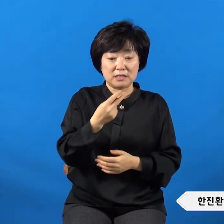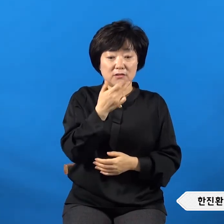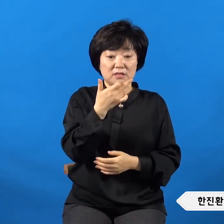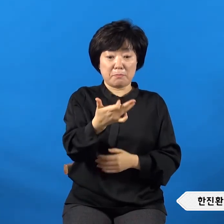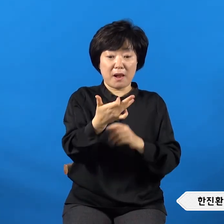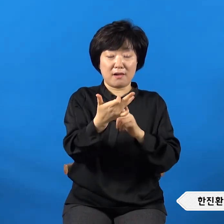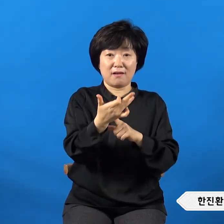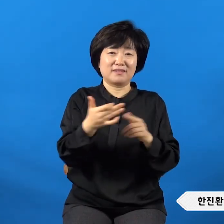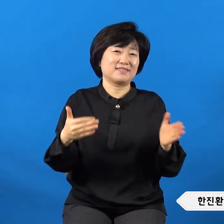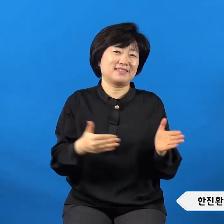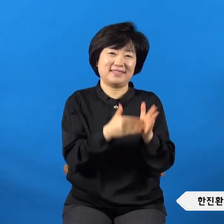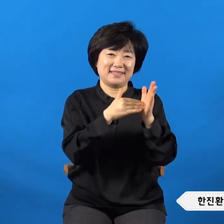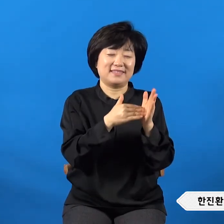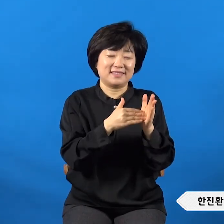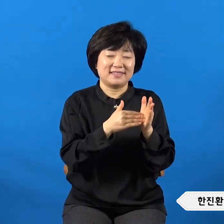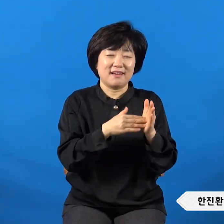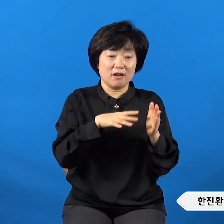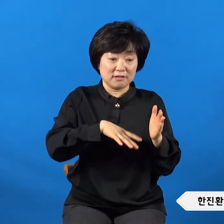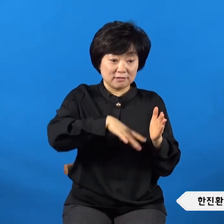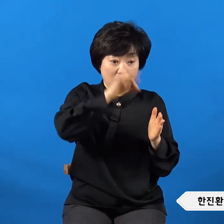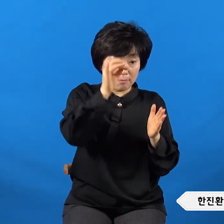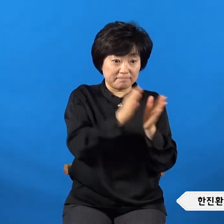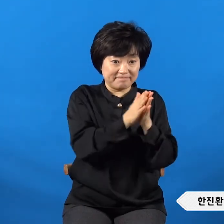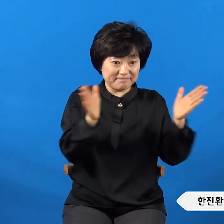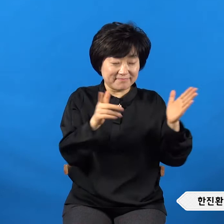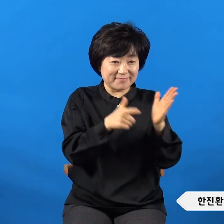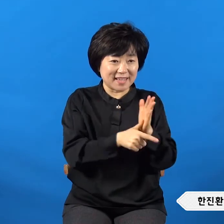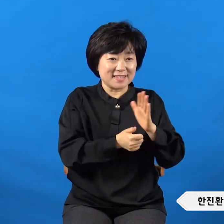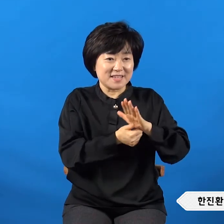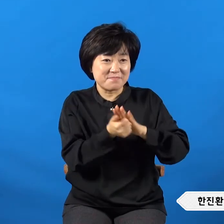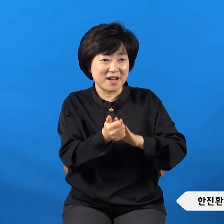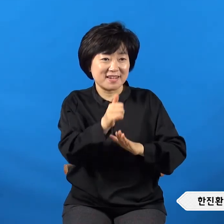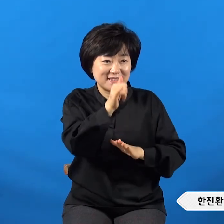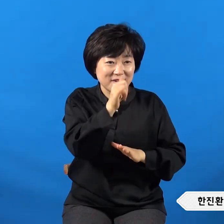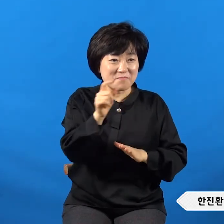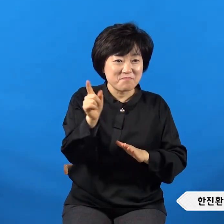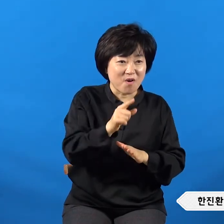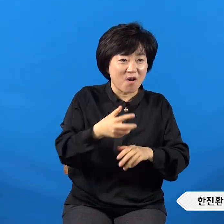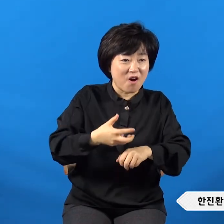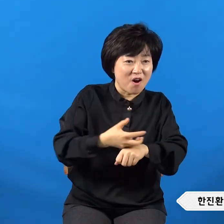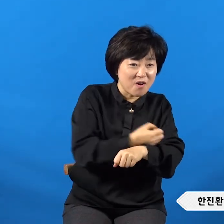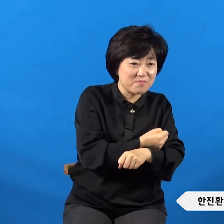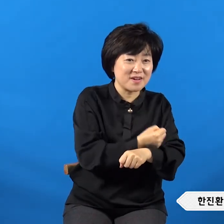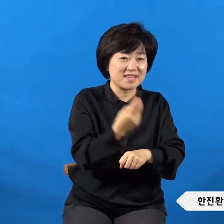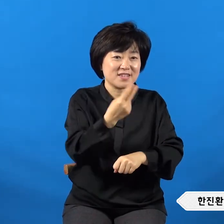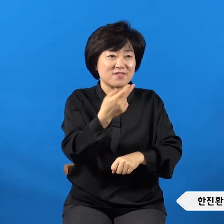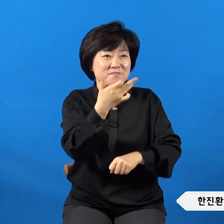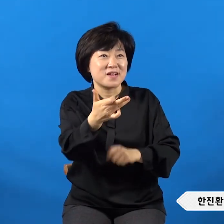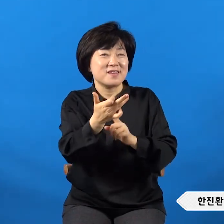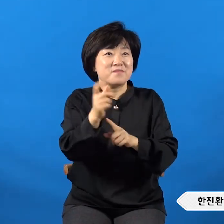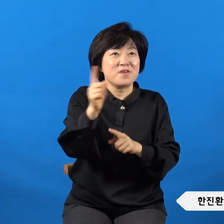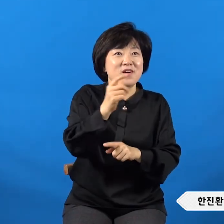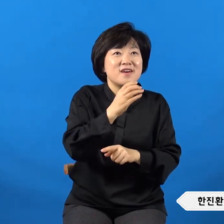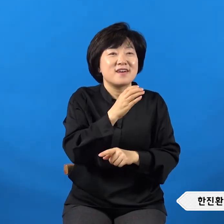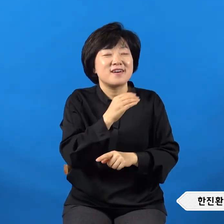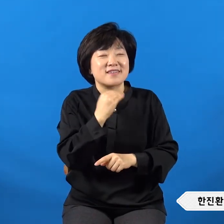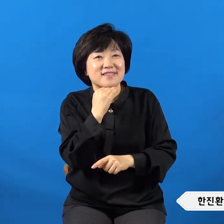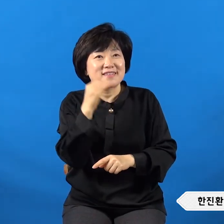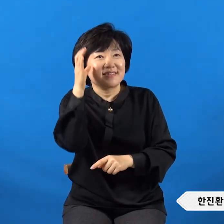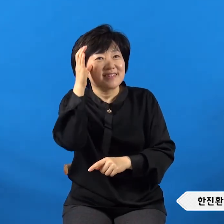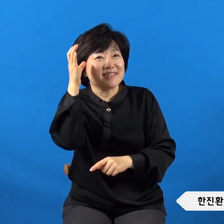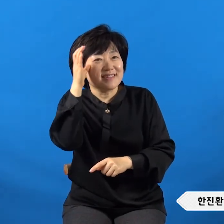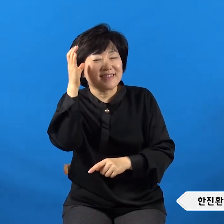2018년이 사라져갑니다. 처음 시작될 때는 희망에 부풀어서 무슨 엄청난 일이라도 할 것처럼